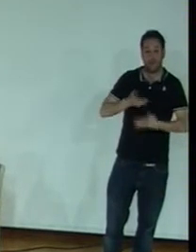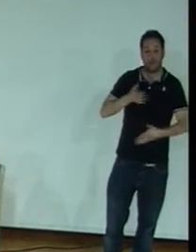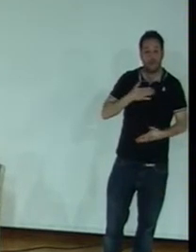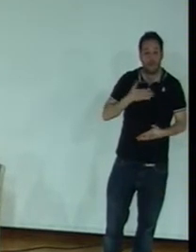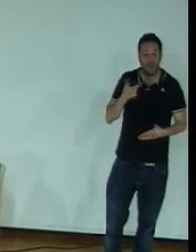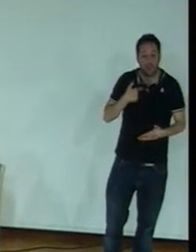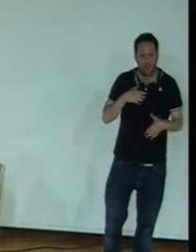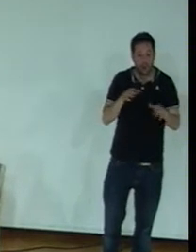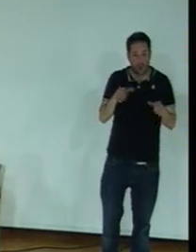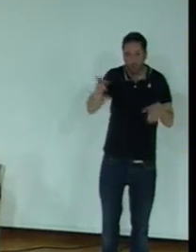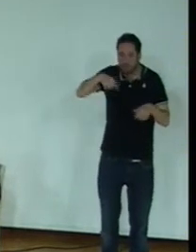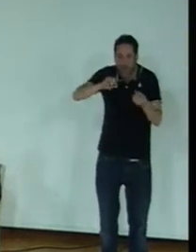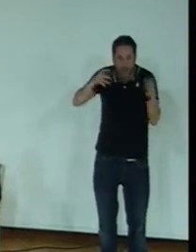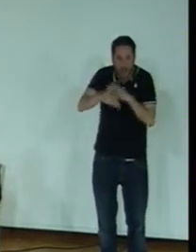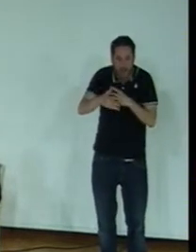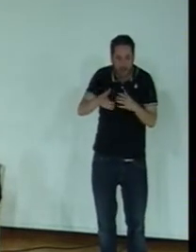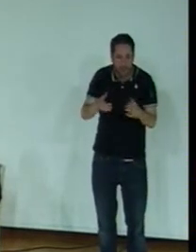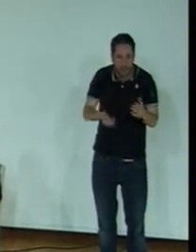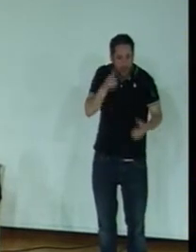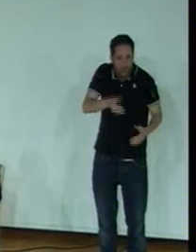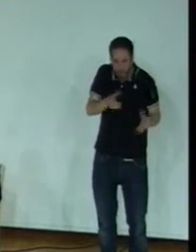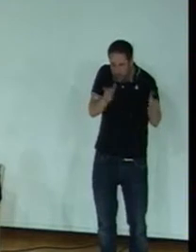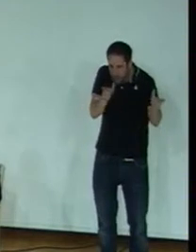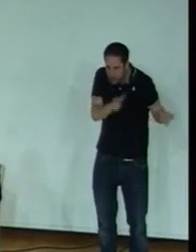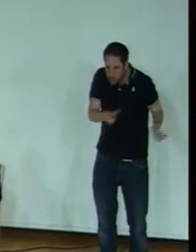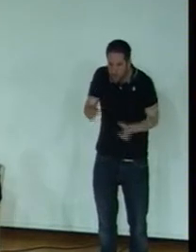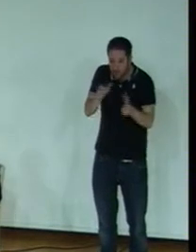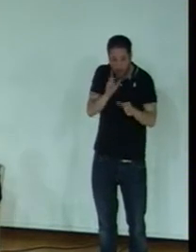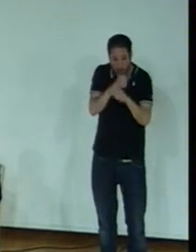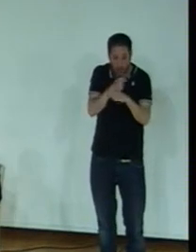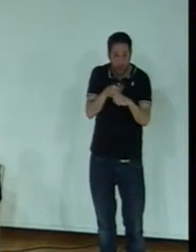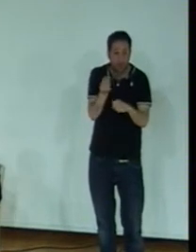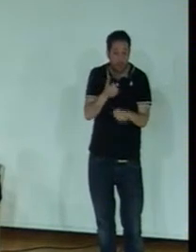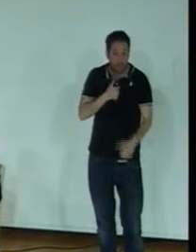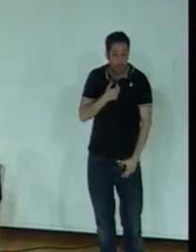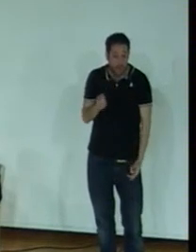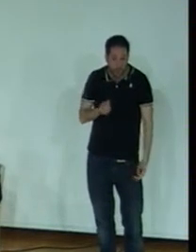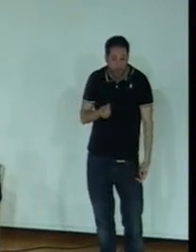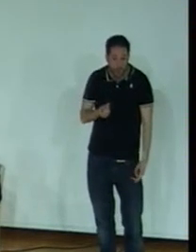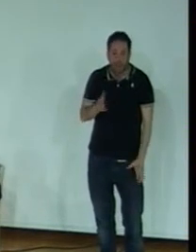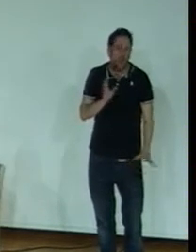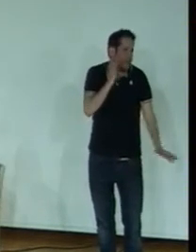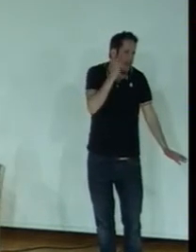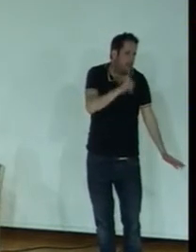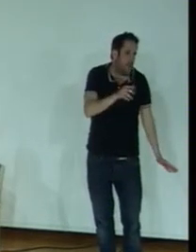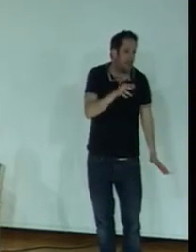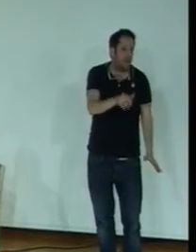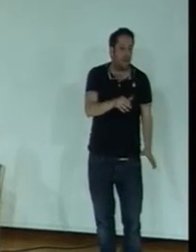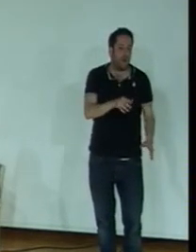scanne et je scrute en temps réel le réseau Internet, forcément, ce n'est pas de données anonymisées. Et on me dit après, mais vous en faites pas, elles